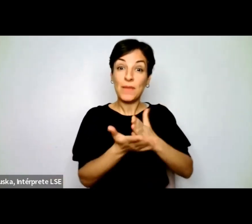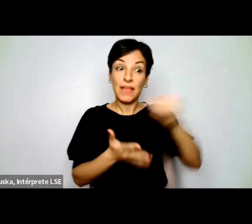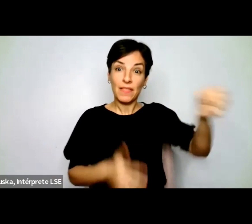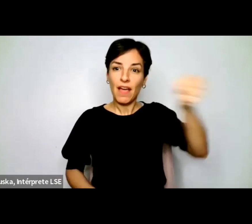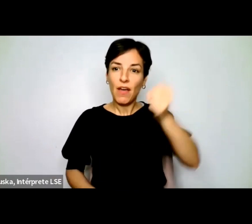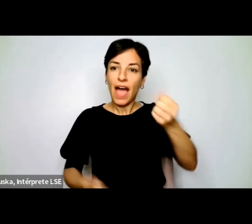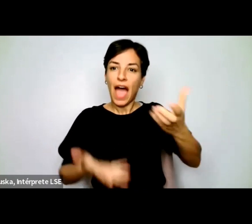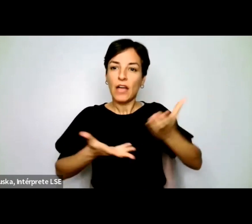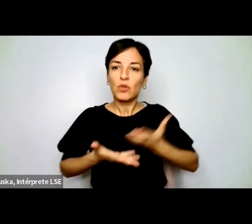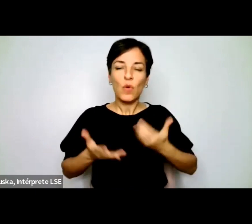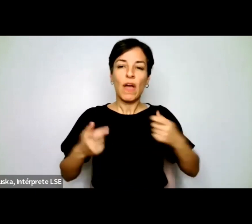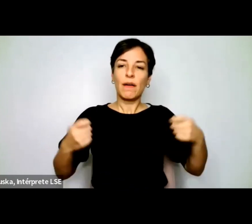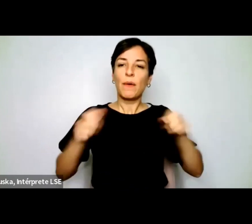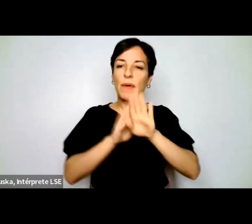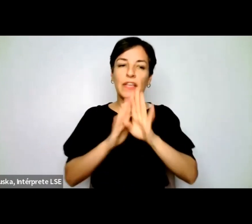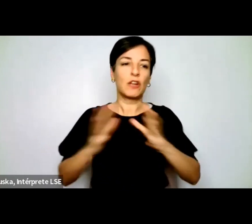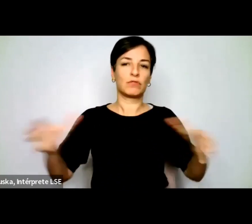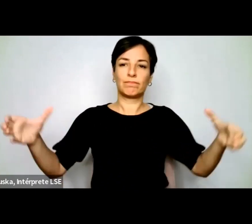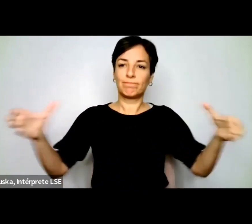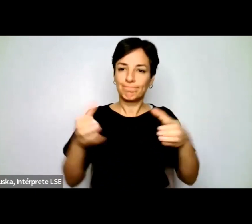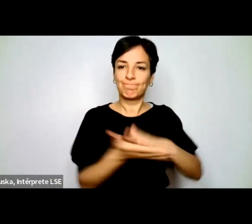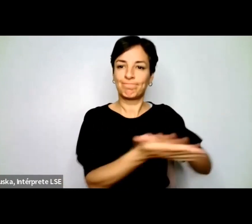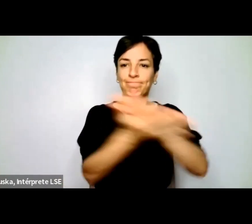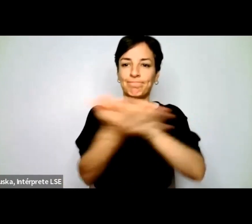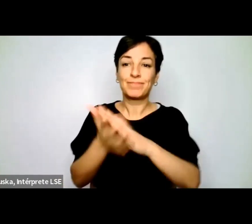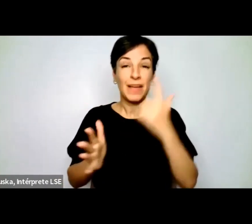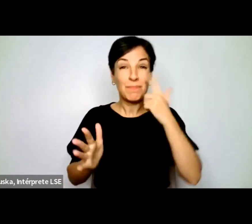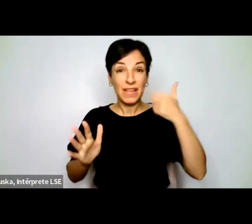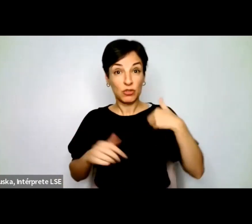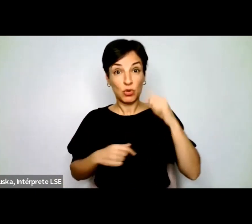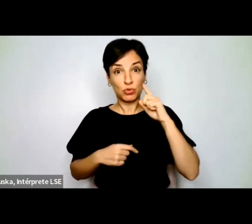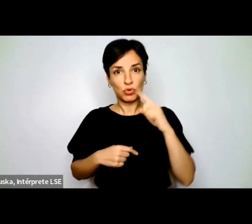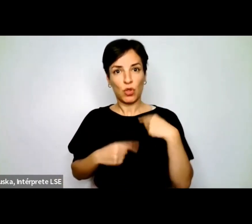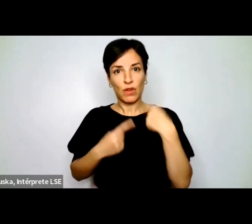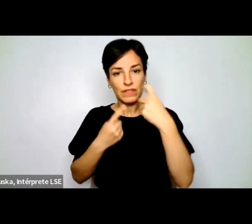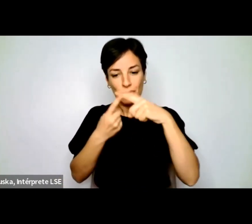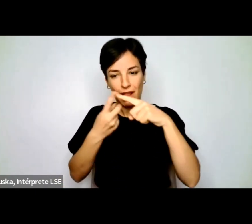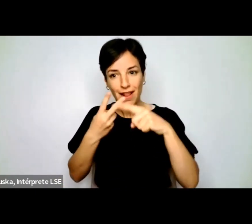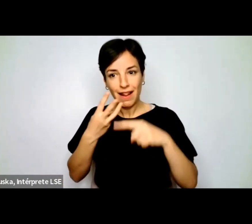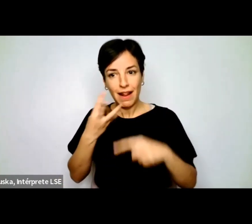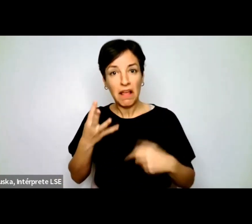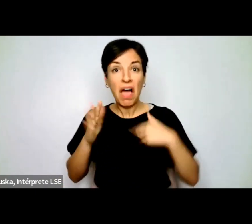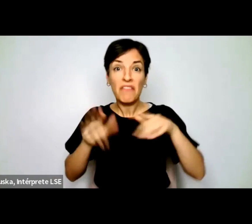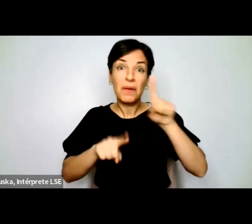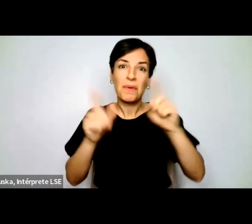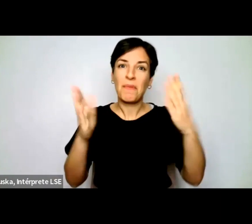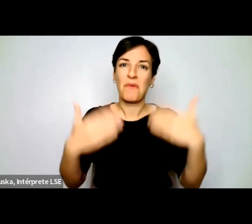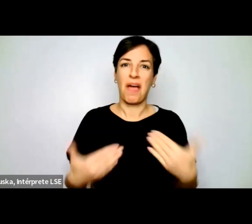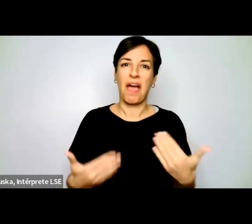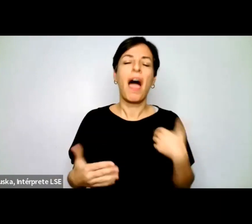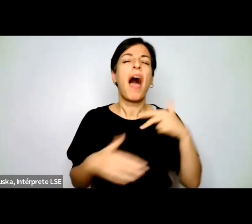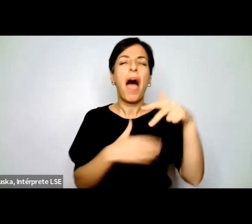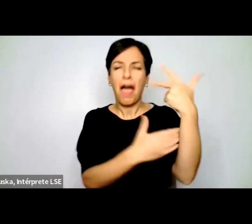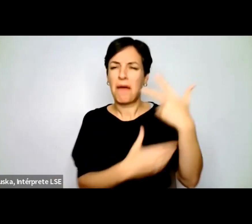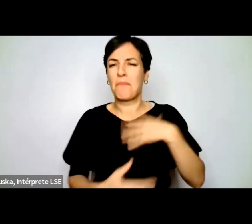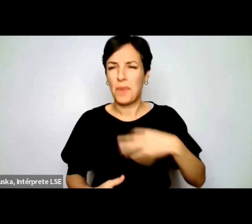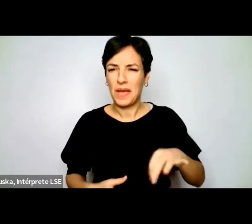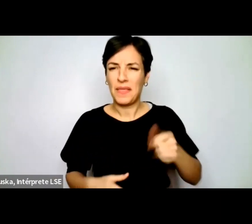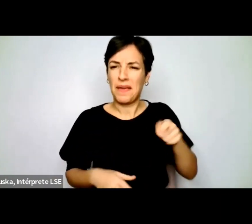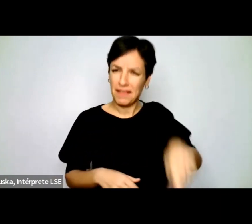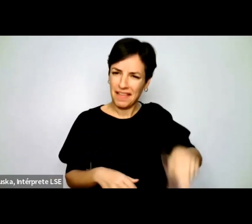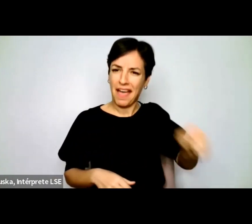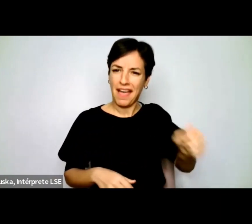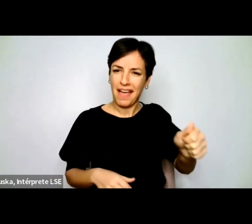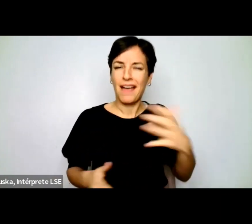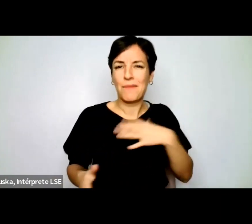hablando todos y diciéndoles, oiga, mire usted, yo tengo estas necesidades, no hay ningún problema en que se ponga una videocámara. En